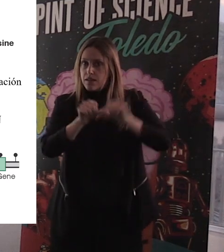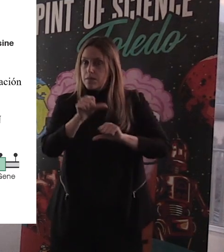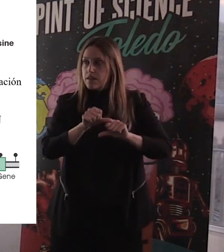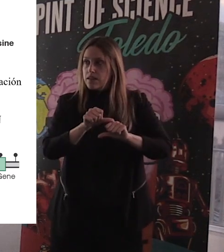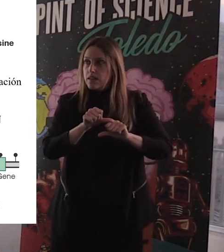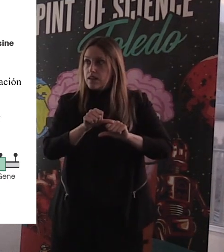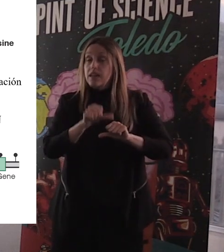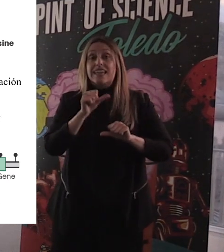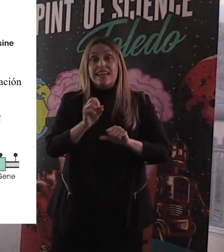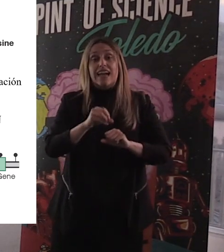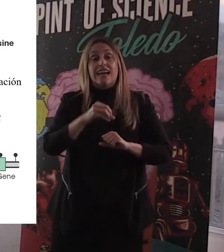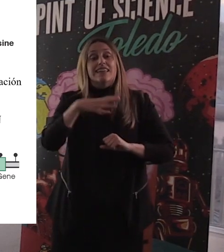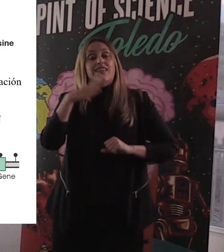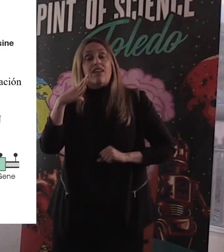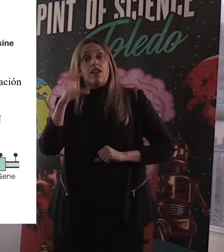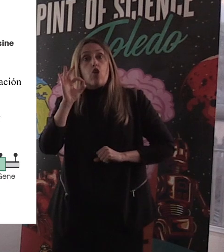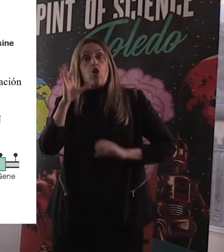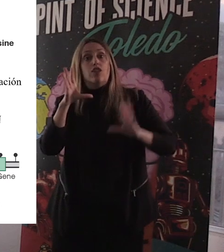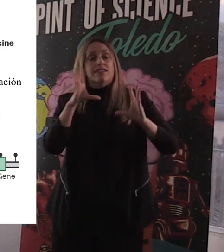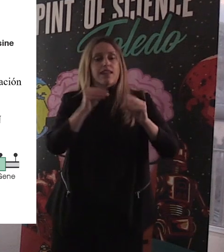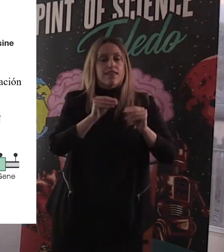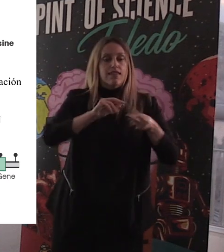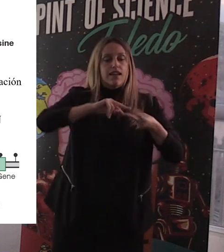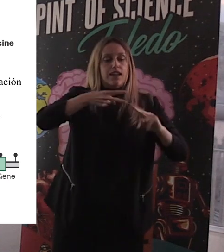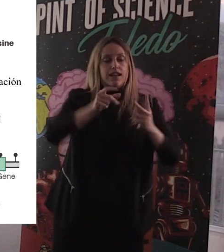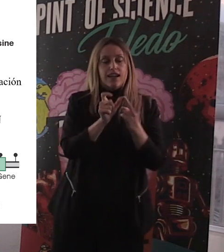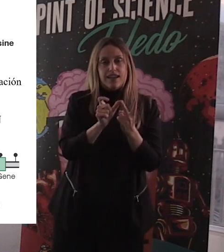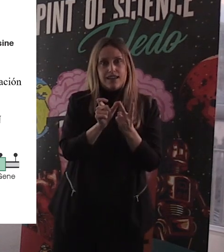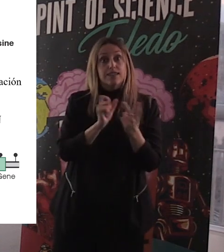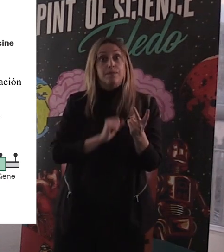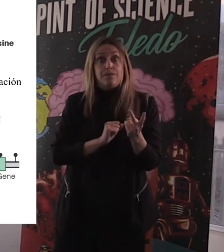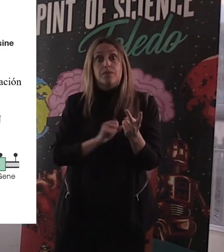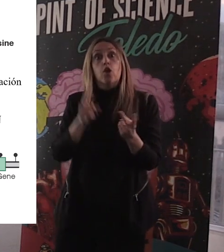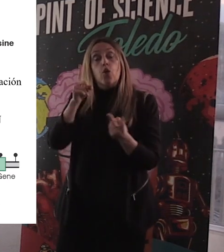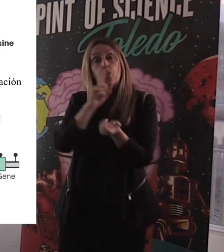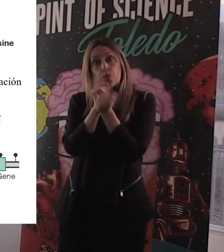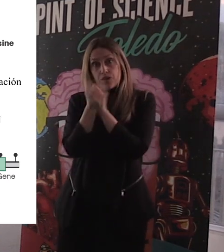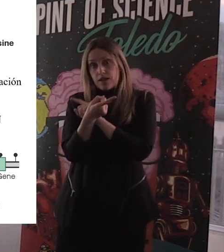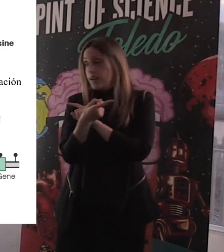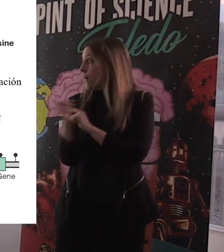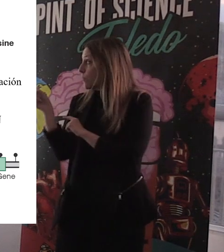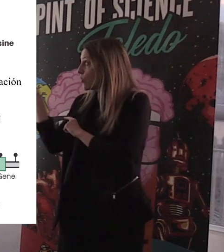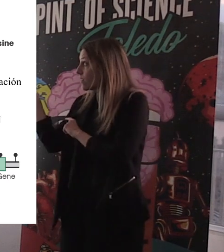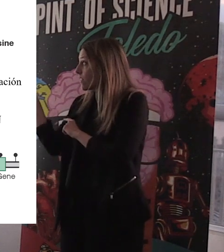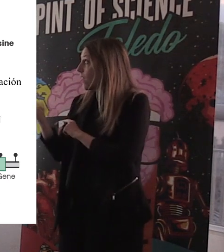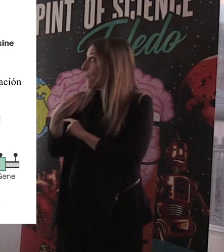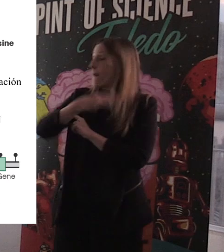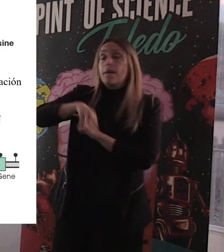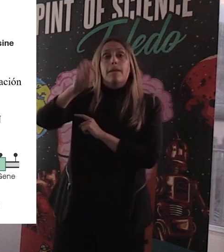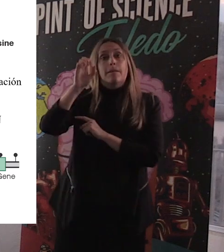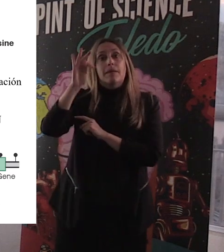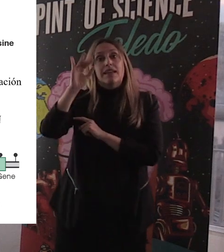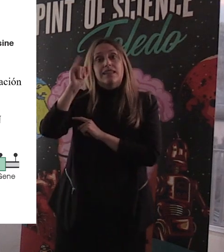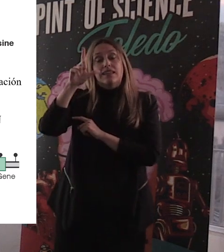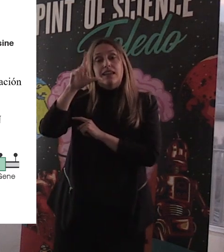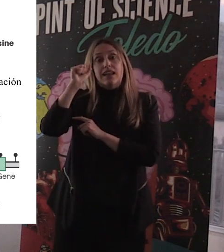aquí activar o silenciar genes. Uno de los cambios es esto, la metilación de la citosina, estos